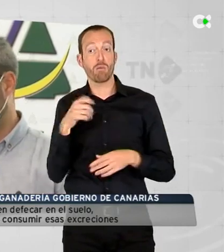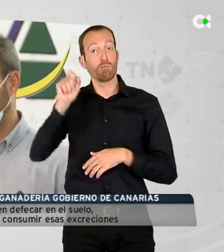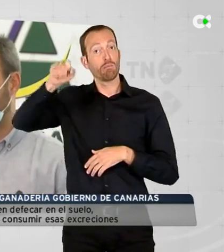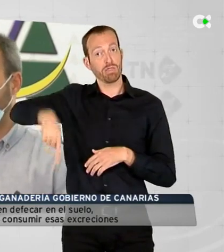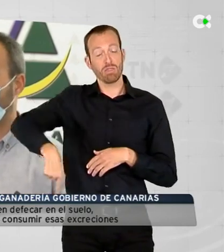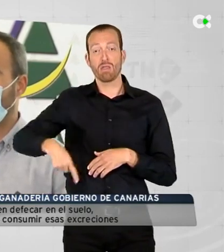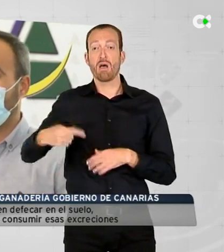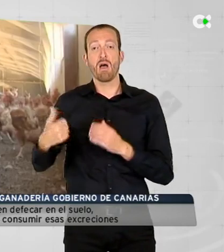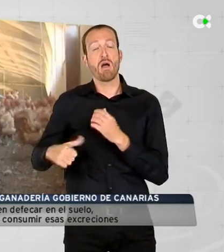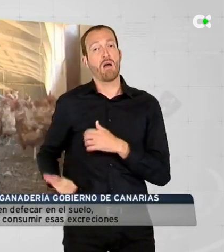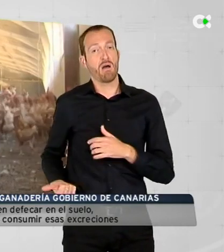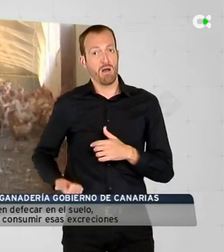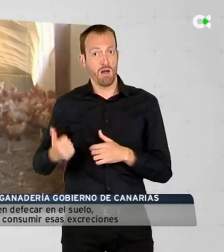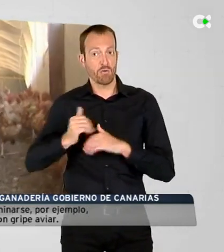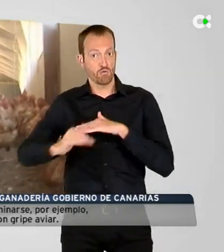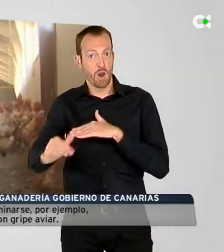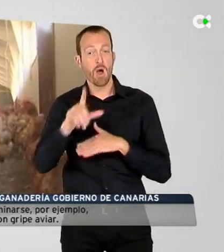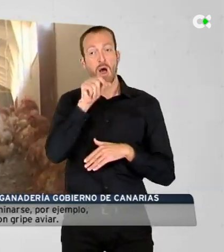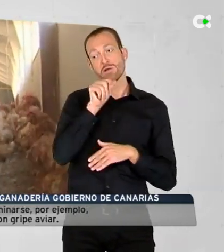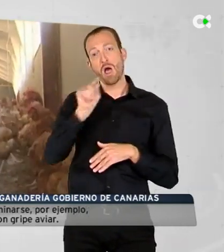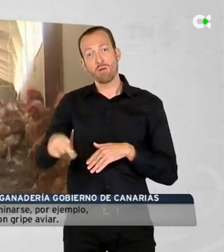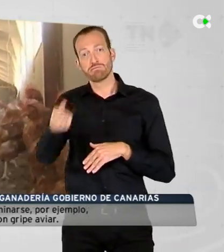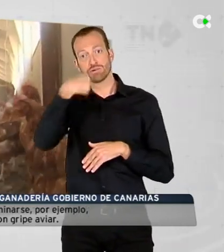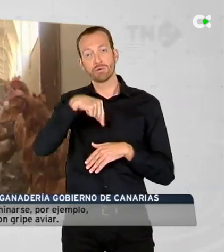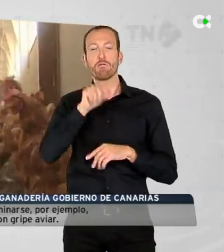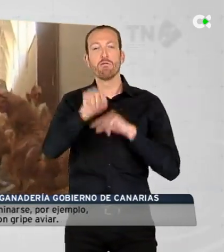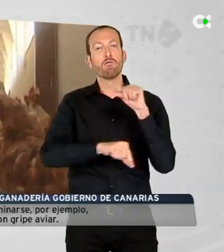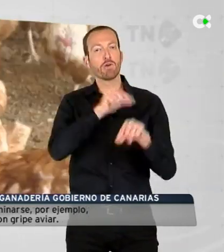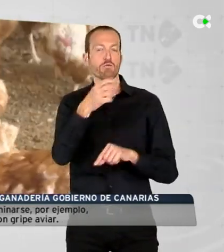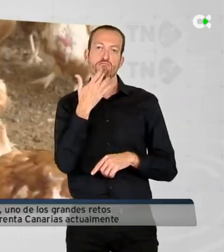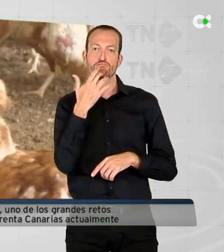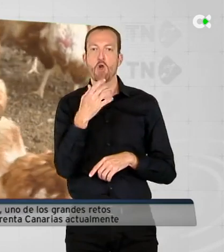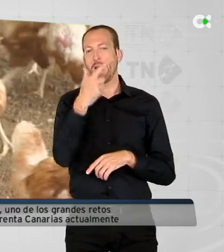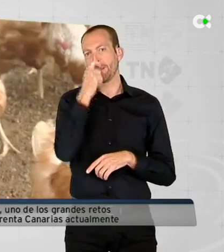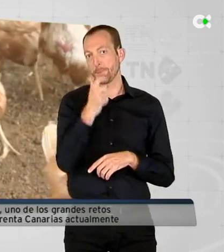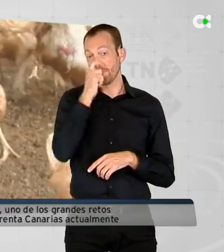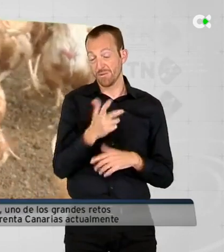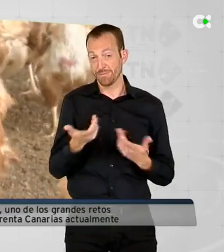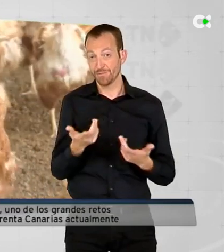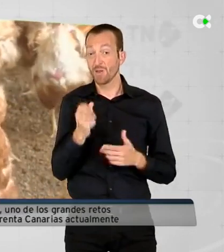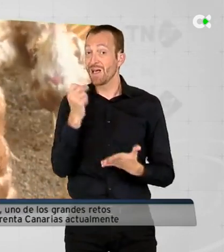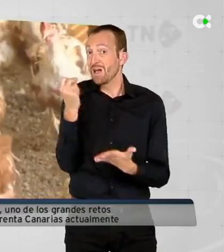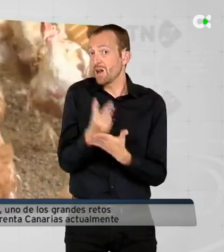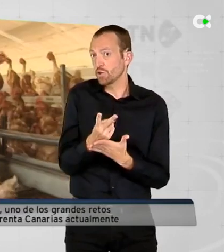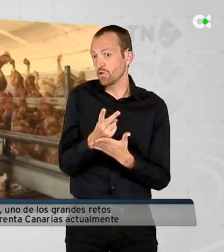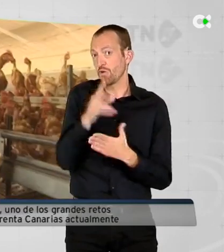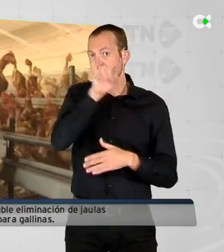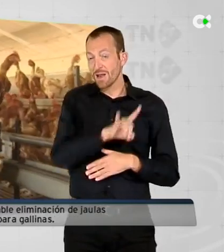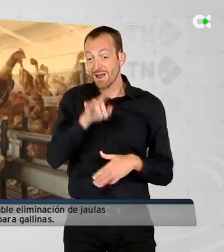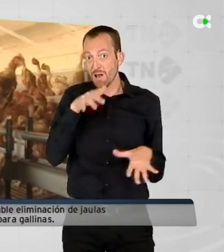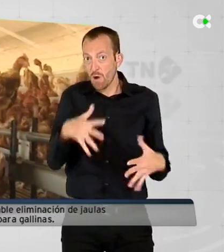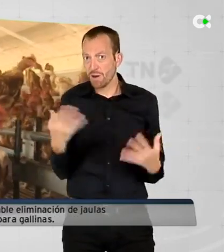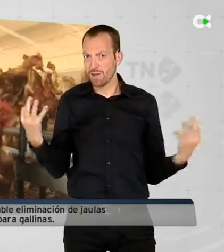que está en el suelo puede consumir esas excreciones y contaminarse, por ejemplo, con gripe aviar. Precisamente uno de los grandes retos a los que se enfrenta Canarias